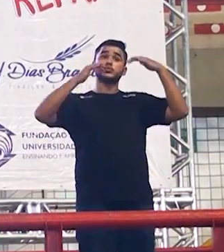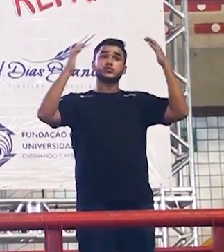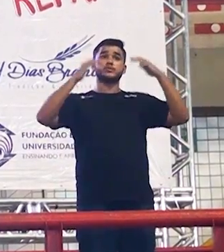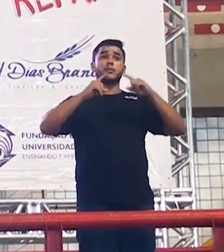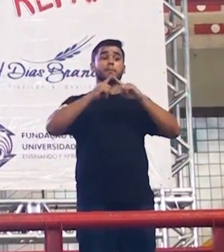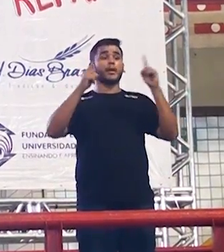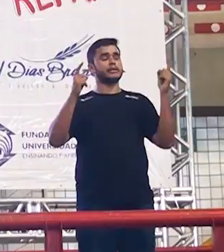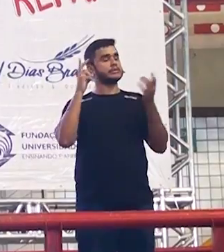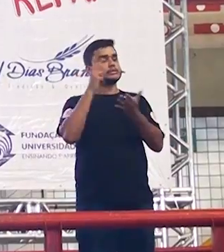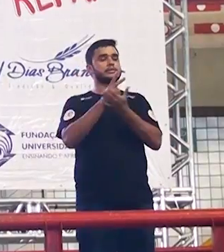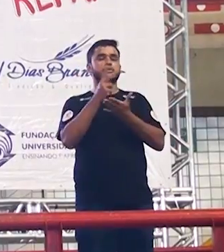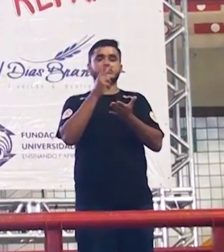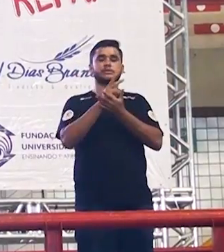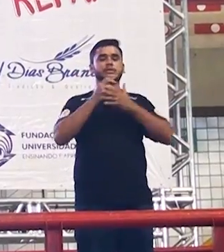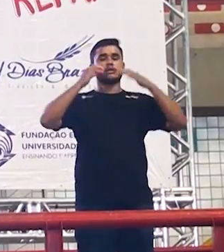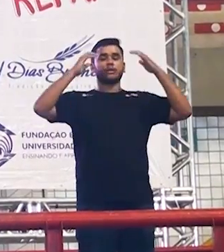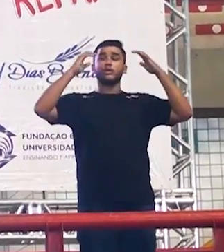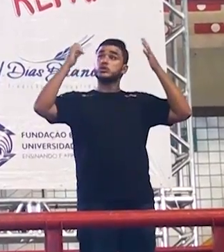tem sol.